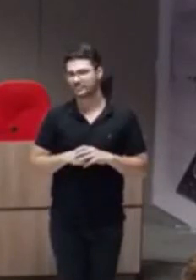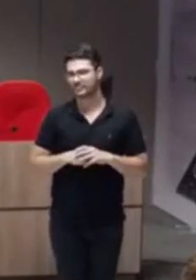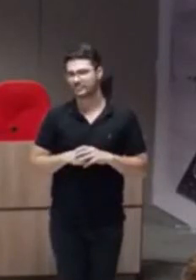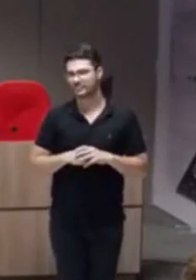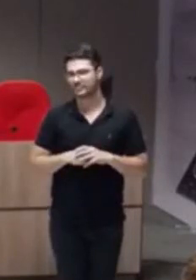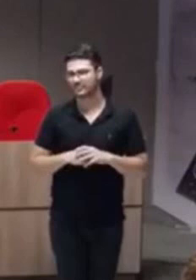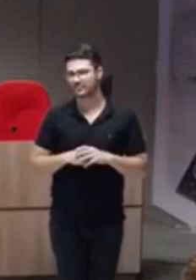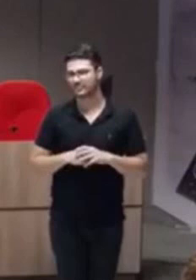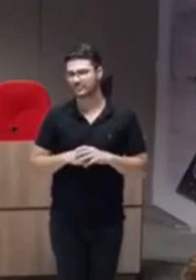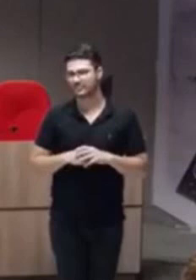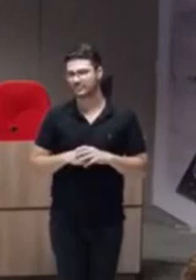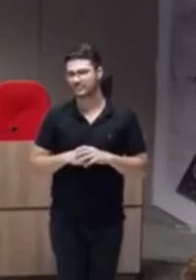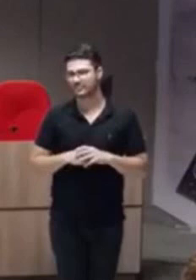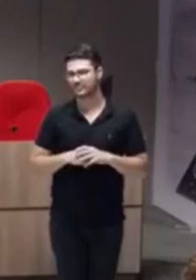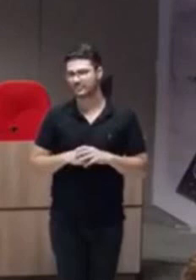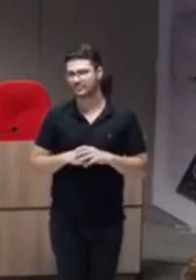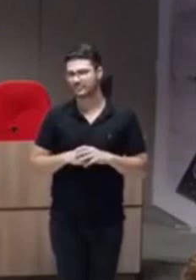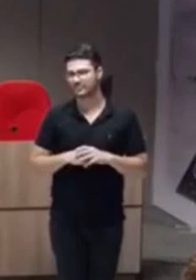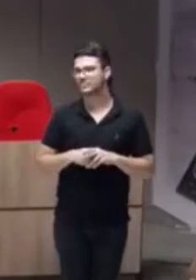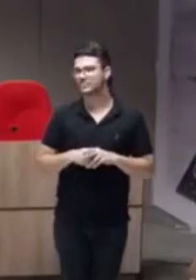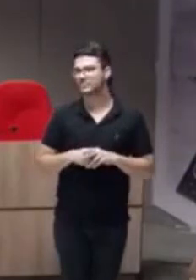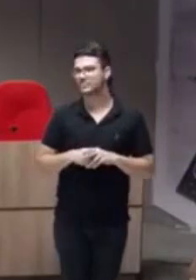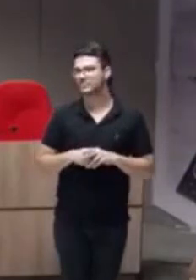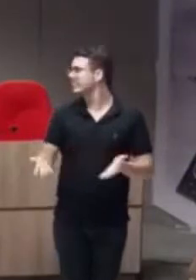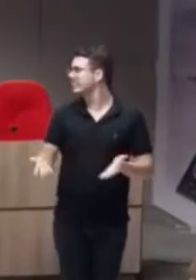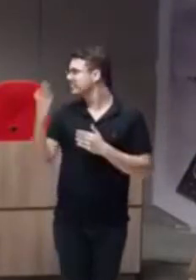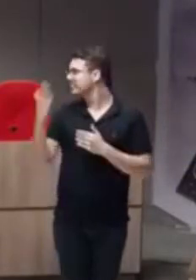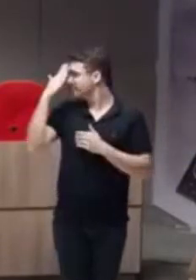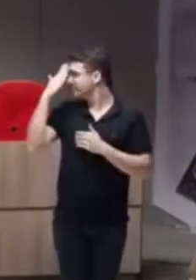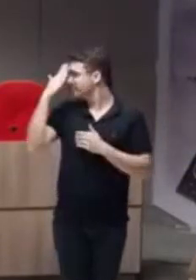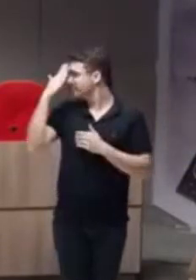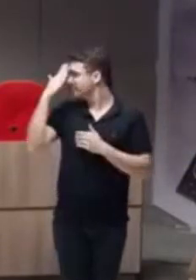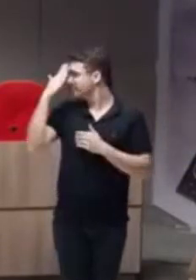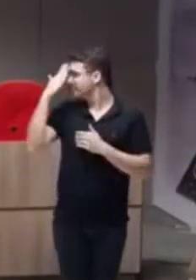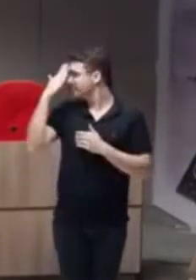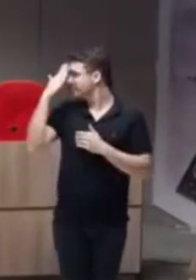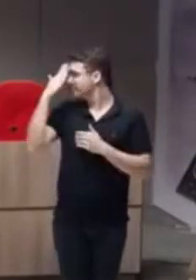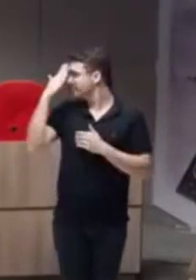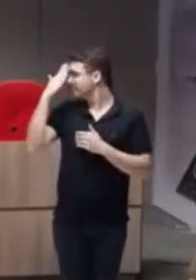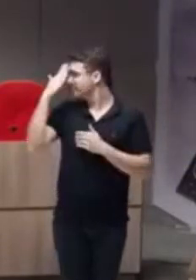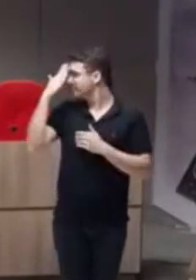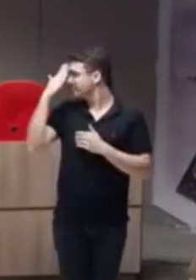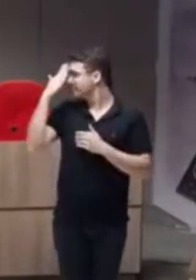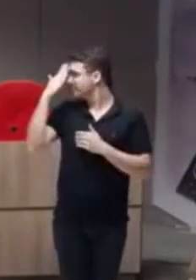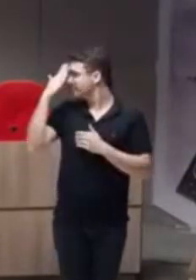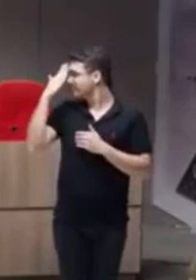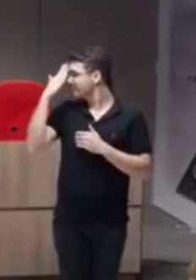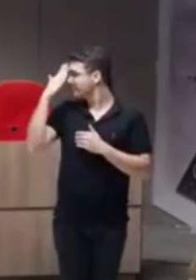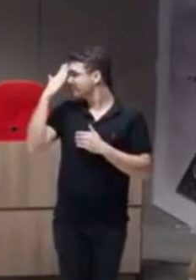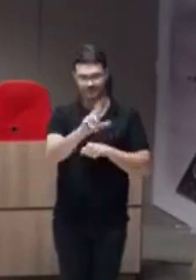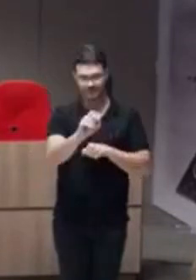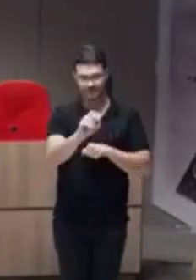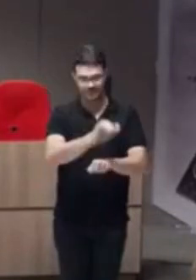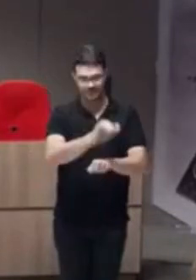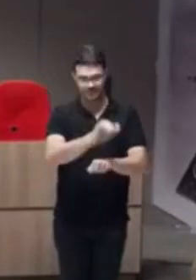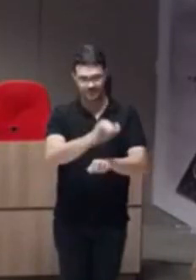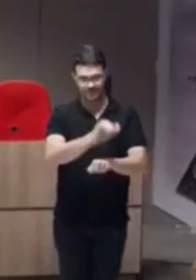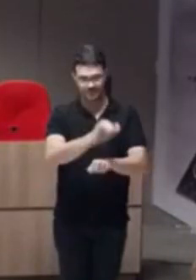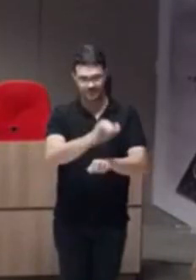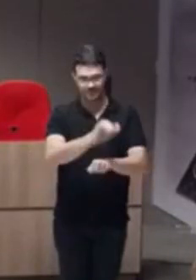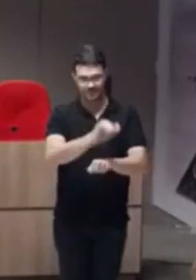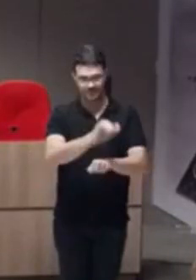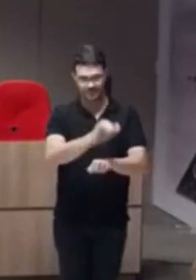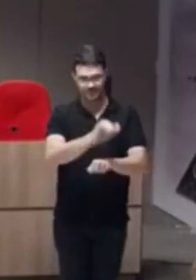Bom, senhores, agora, muito obrigada, doutor Rogério. Agora nós vamos parar por uns 15 minutinhos, acho que é suficiente,